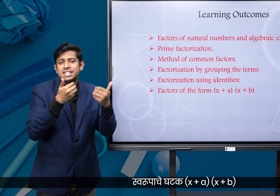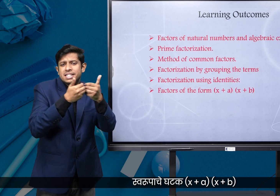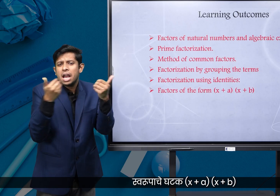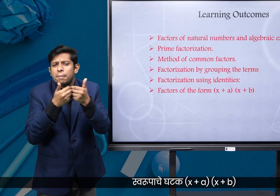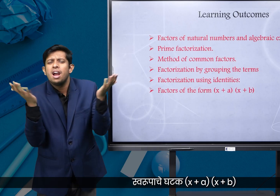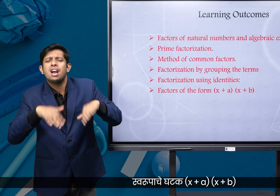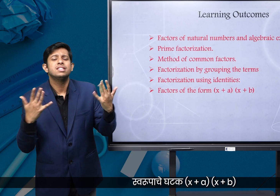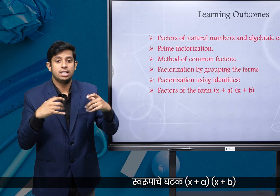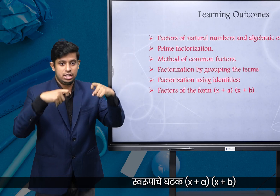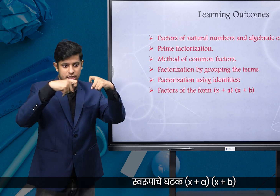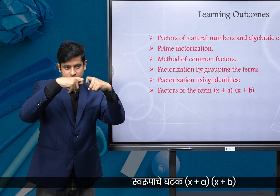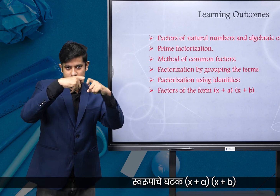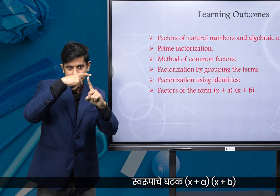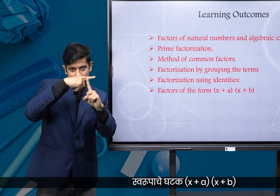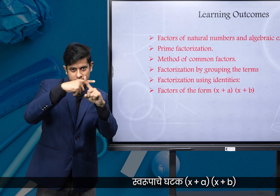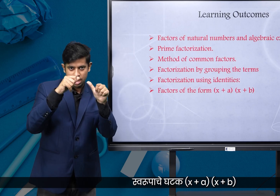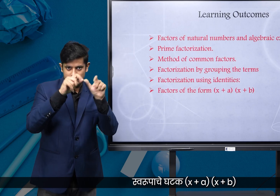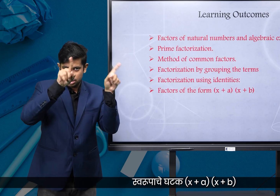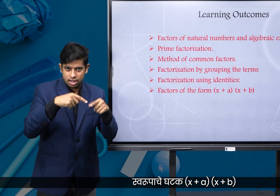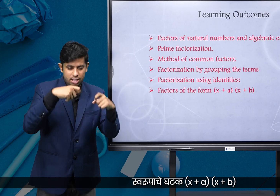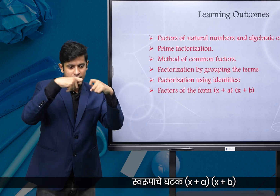स्वरूपाचे घटक x+a, x+b.